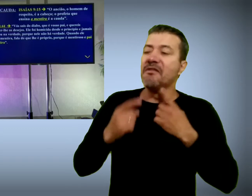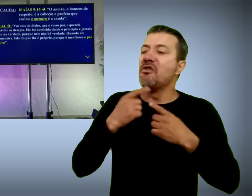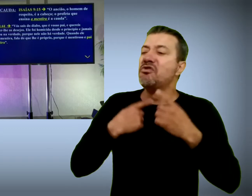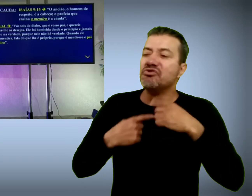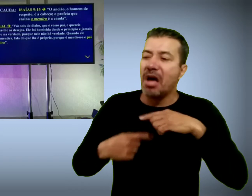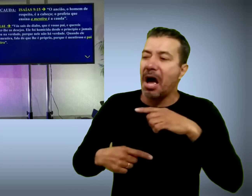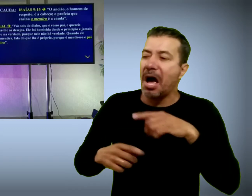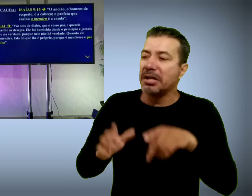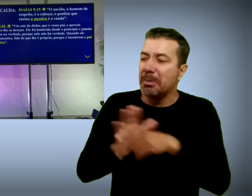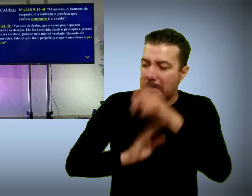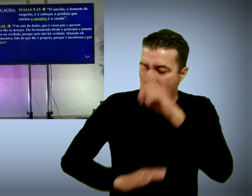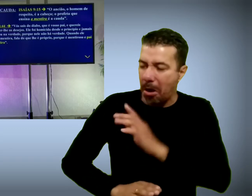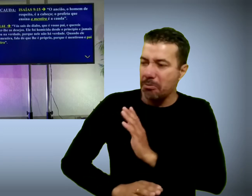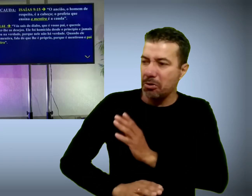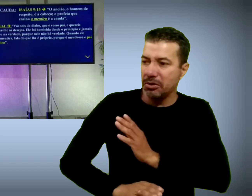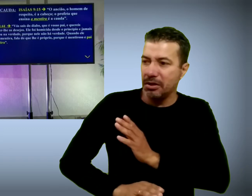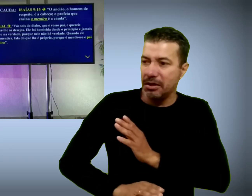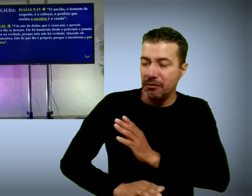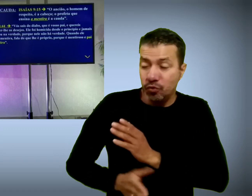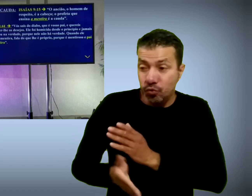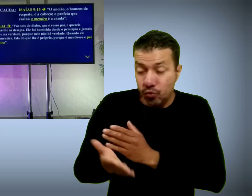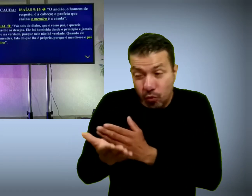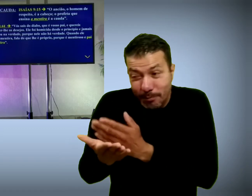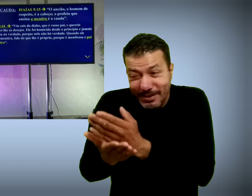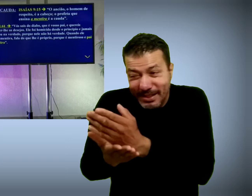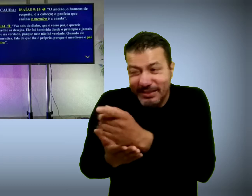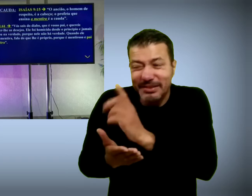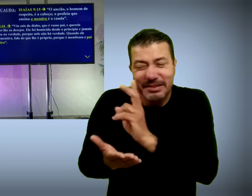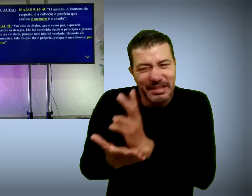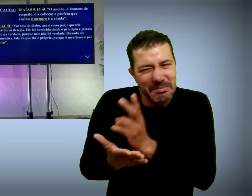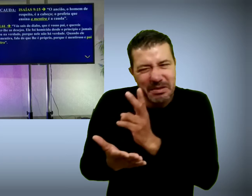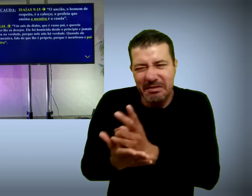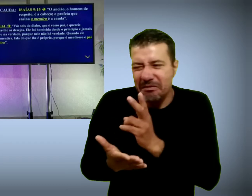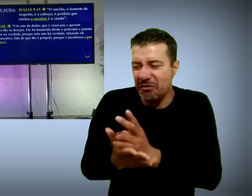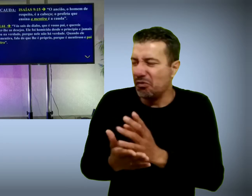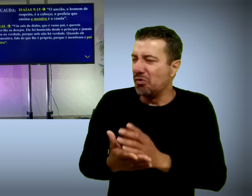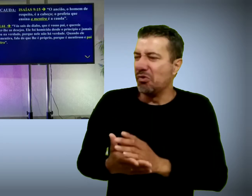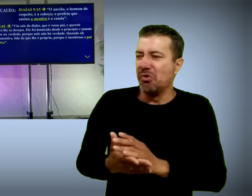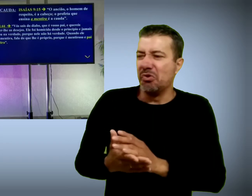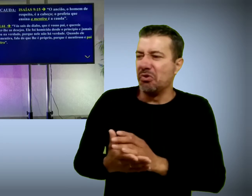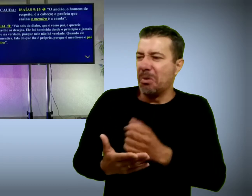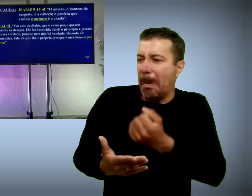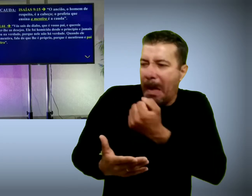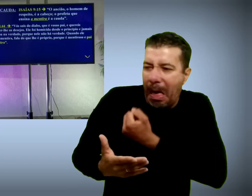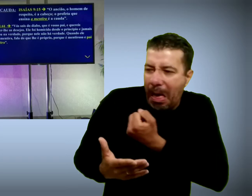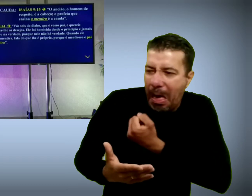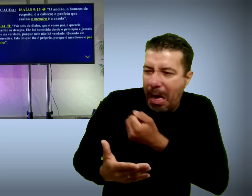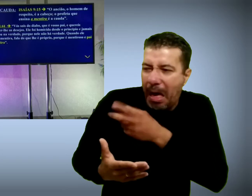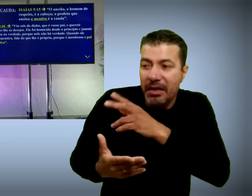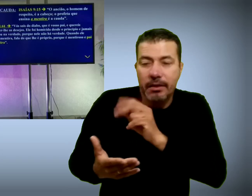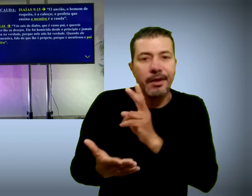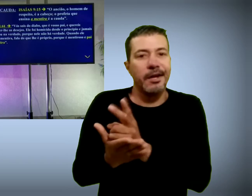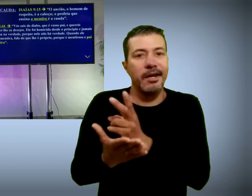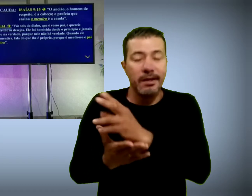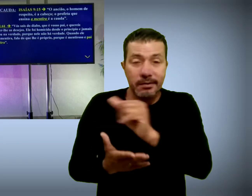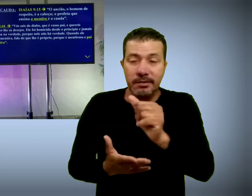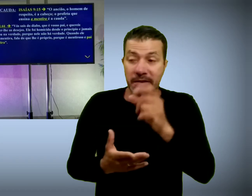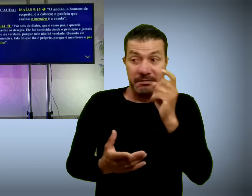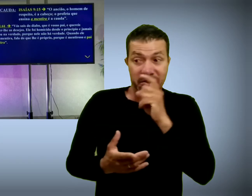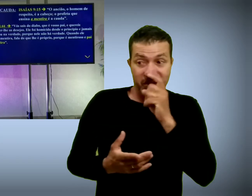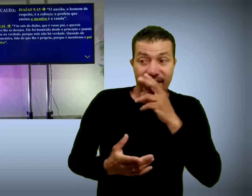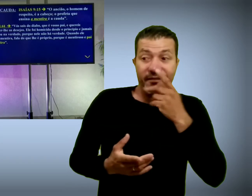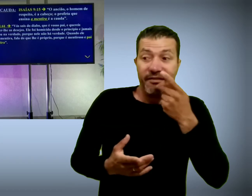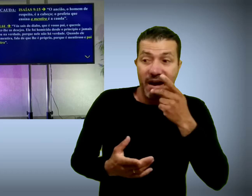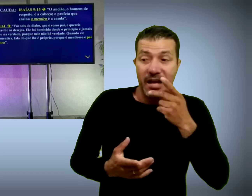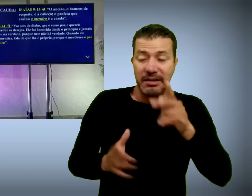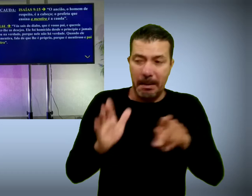desejos. Ele foi homicida desde o princípio, e jamais se firmou na verdade, porque nele não há verdade. Quando ele profere mentira,